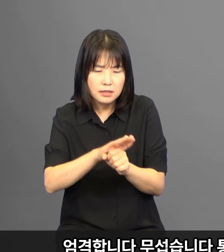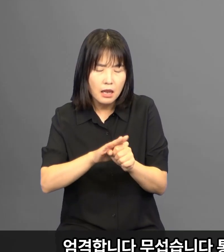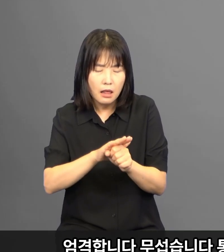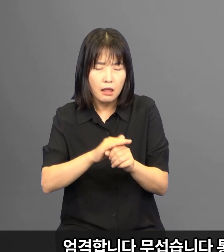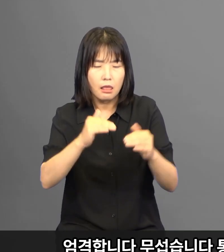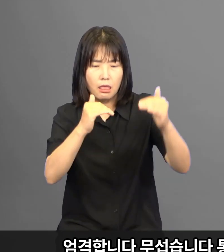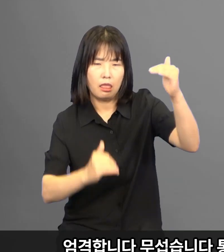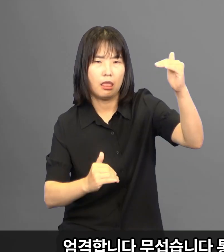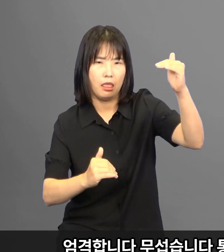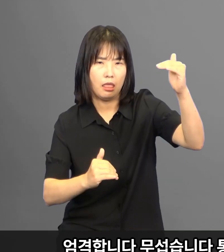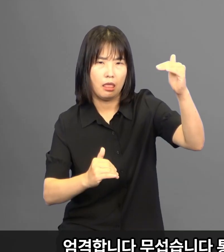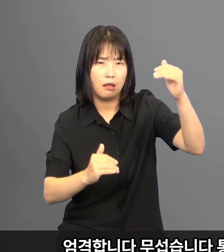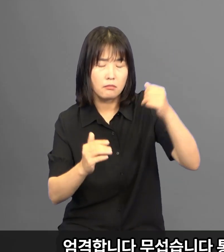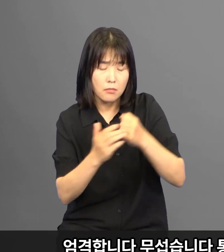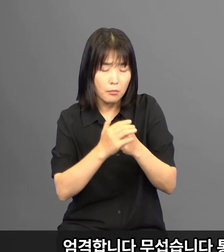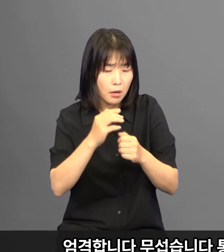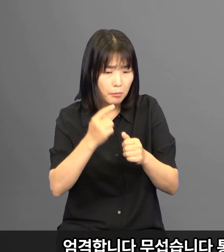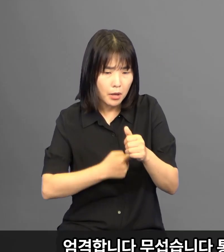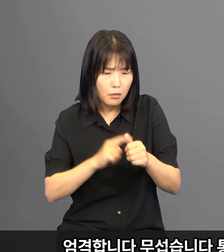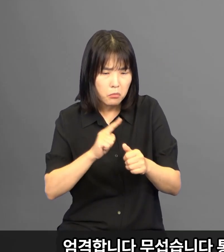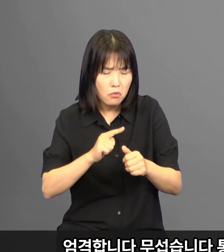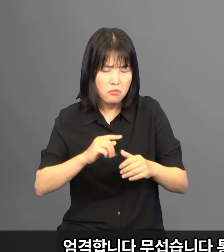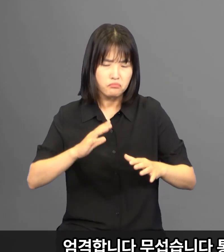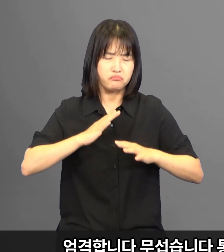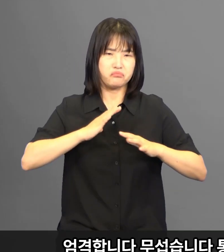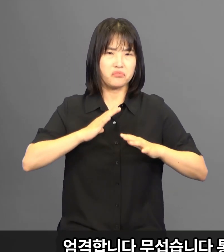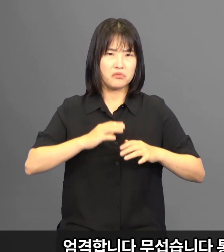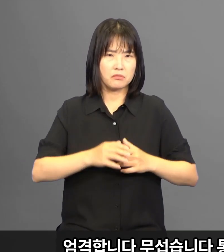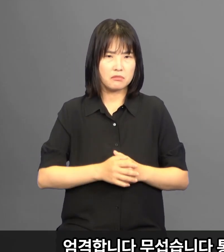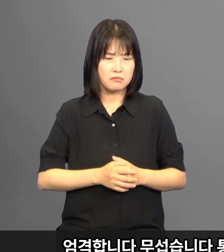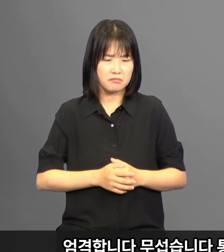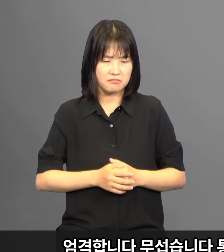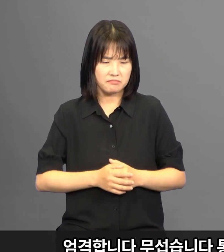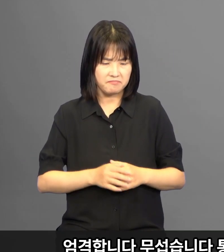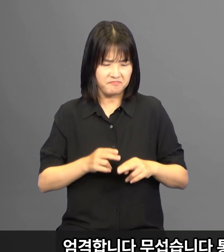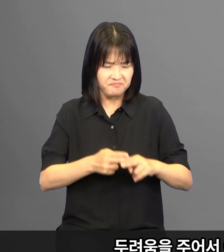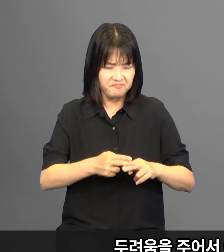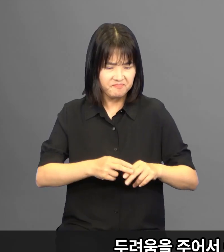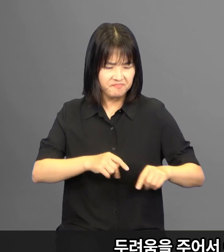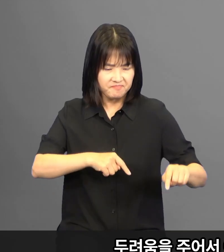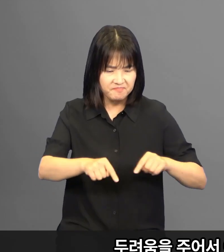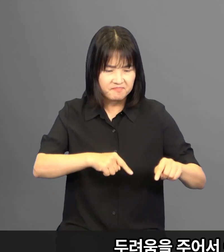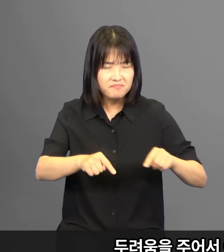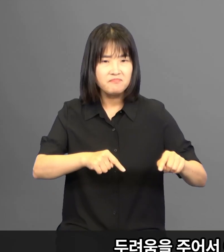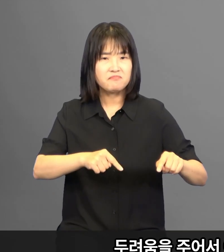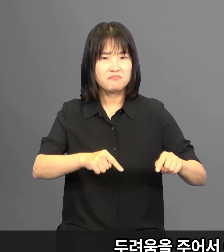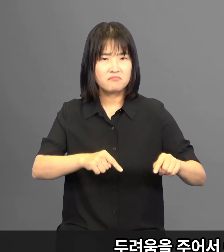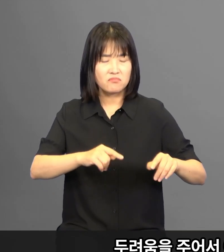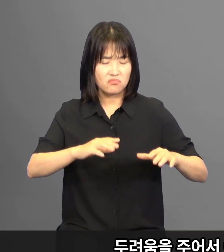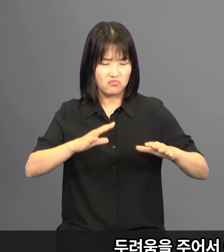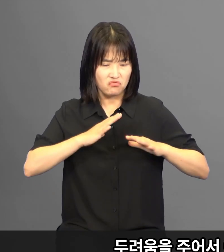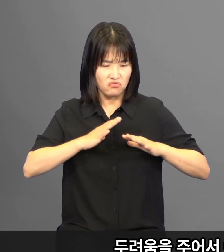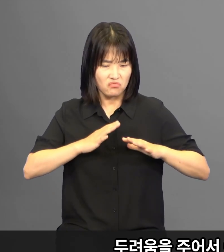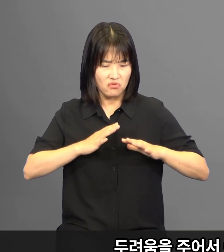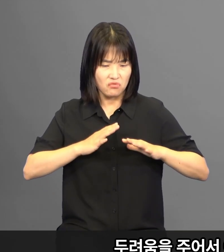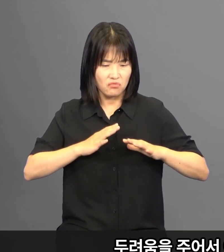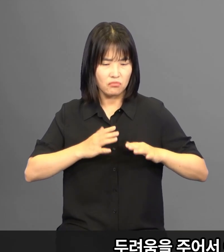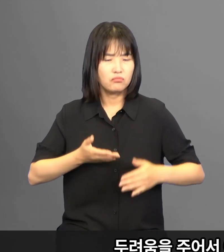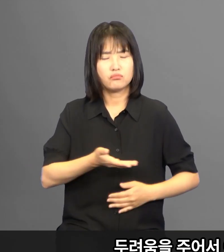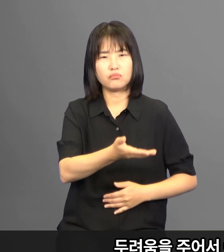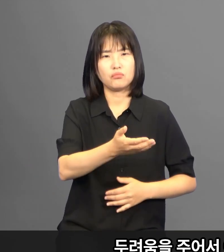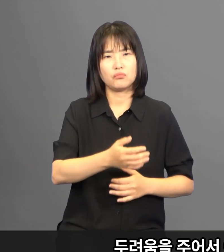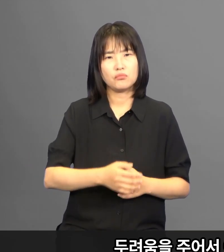엄격합니다. 무섭습니다. 통제합니다. 누릅니다. 위협합니다. 두려움을 주어서 아이를 지배하는